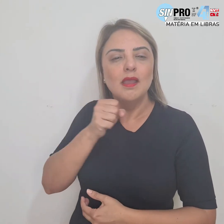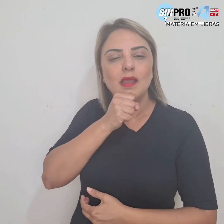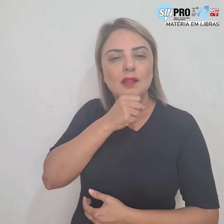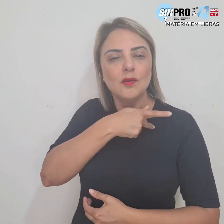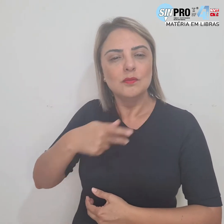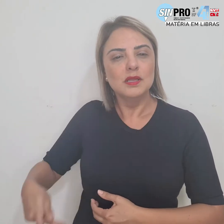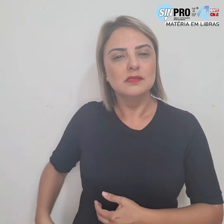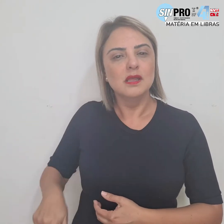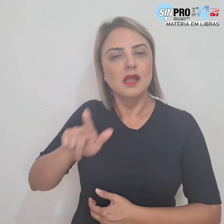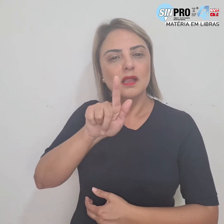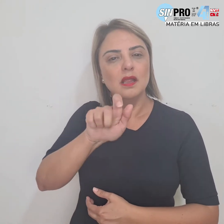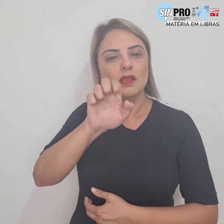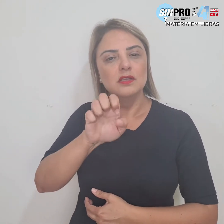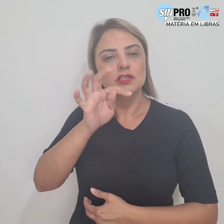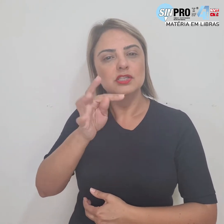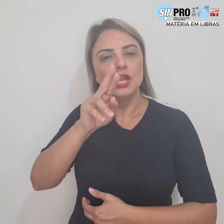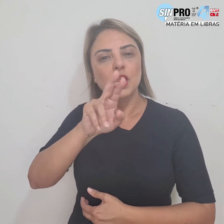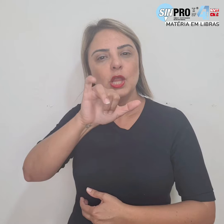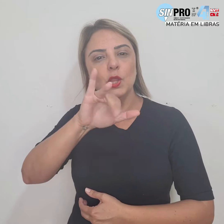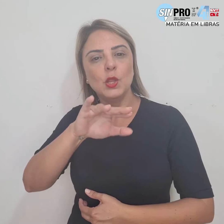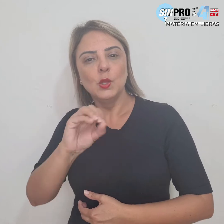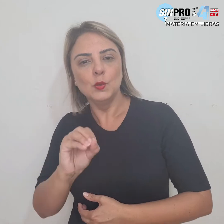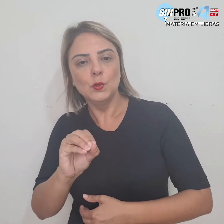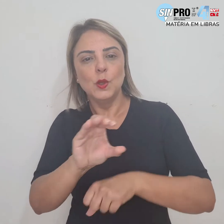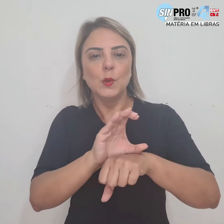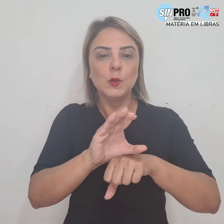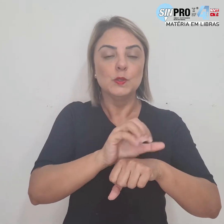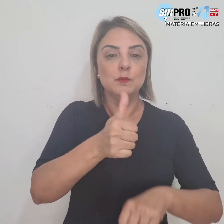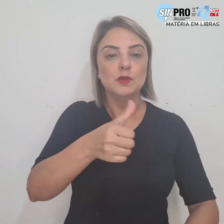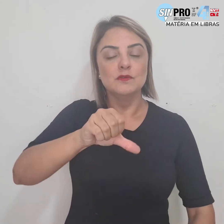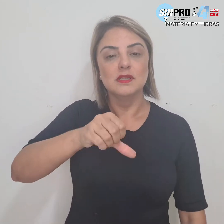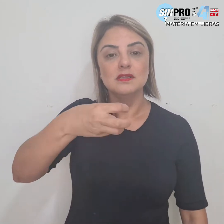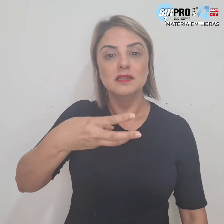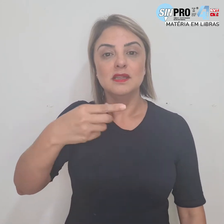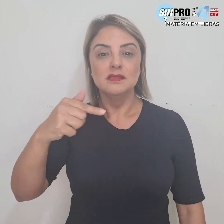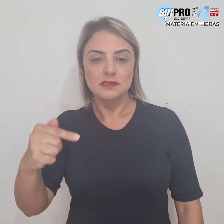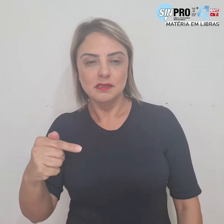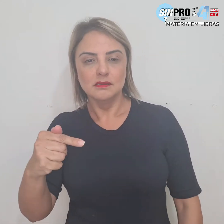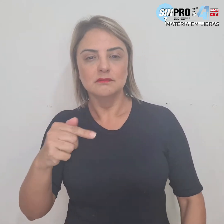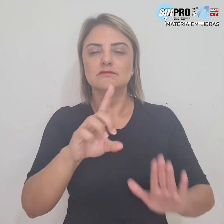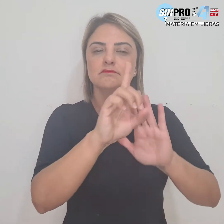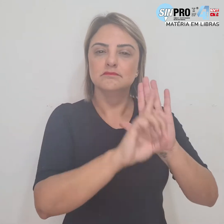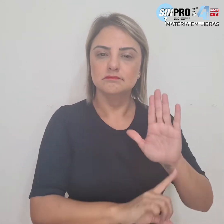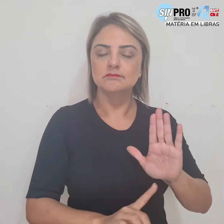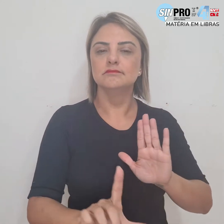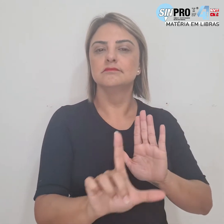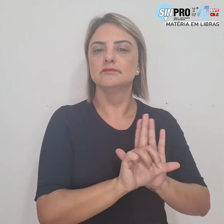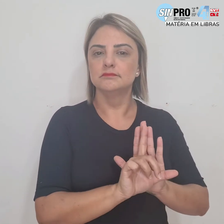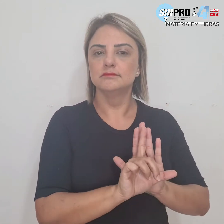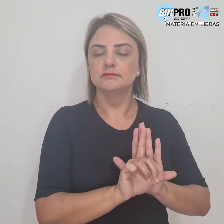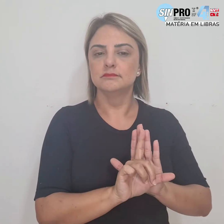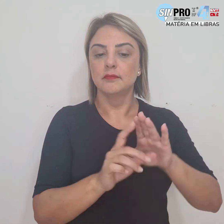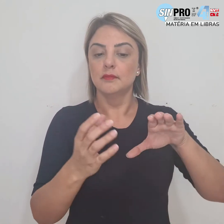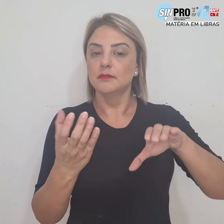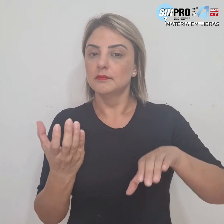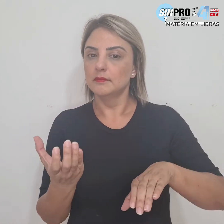Vargas teve quando editou a Constituição de 1937 por meio de decreto-lei. O Congresso